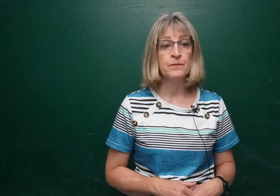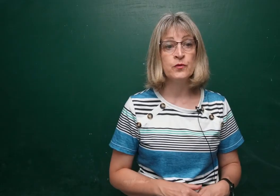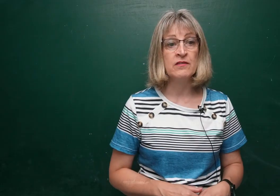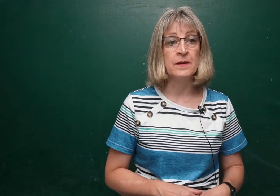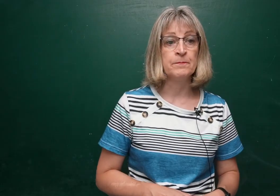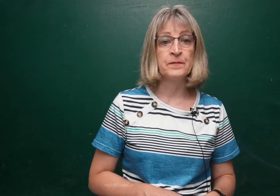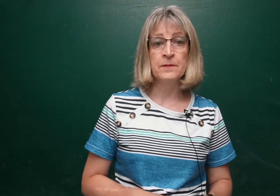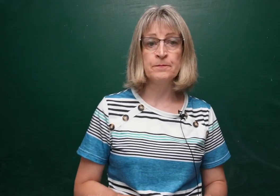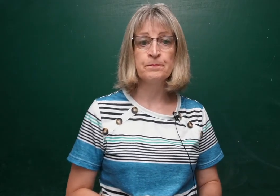à fait, hein.